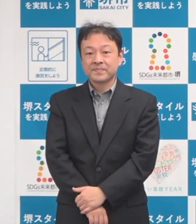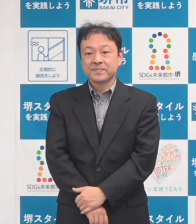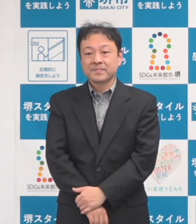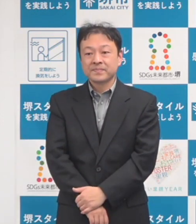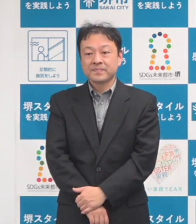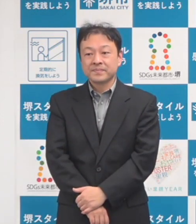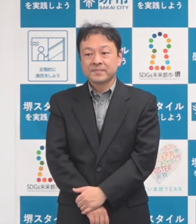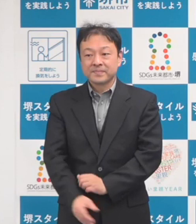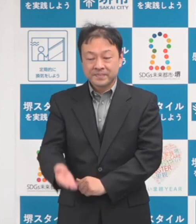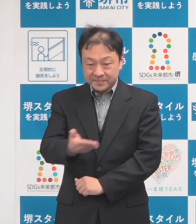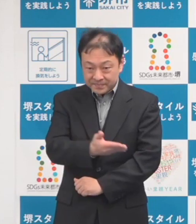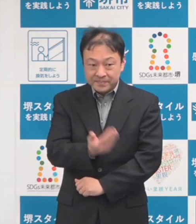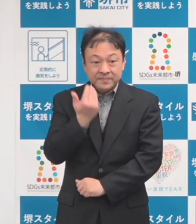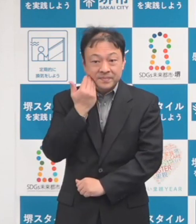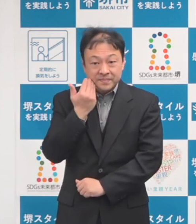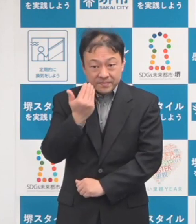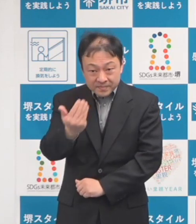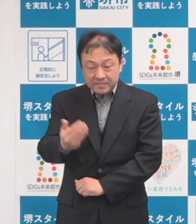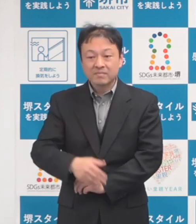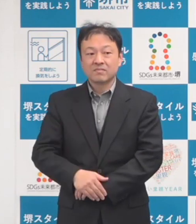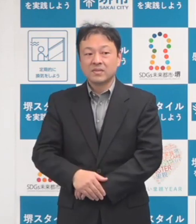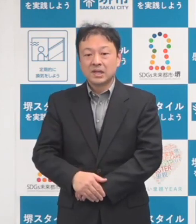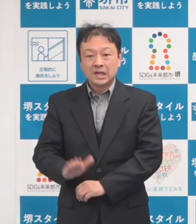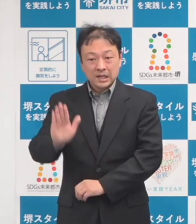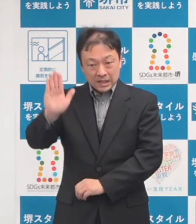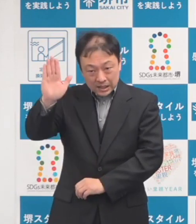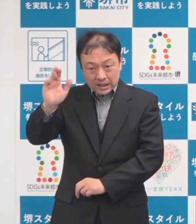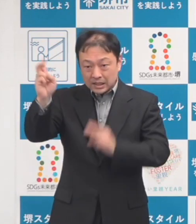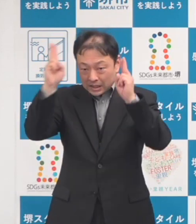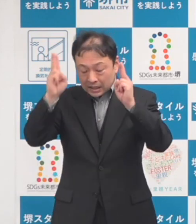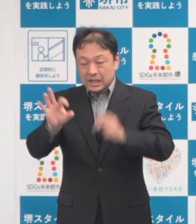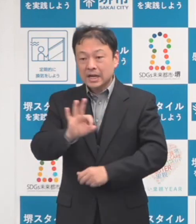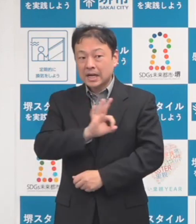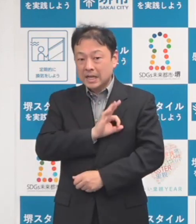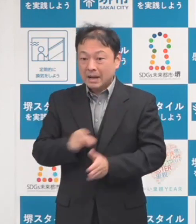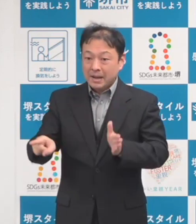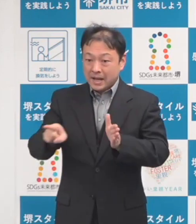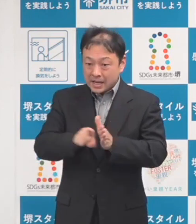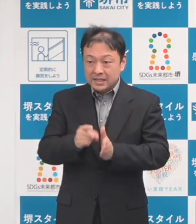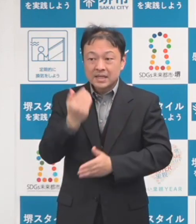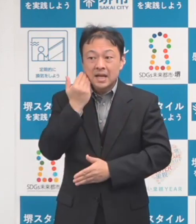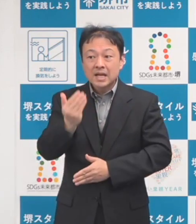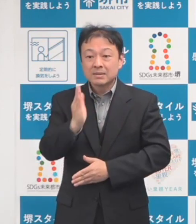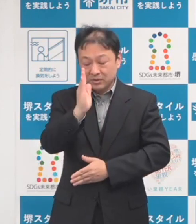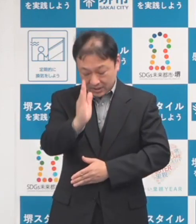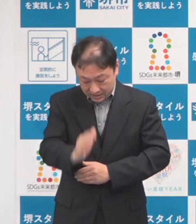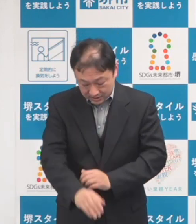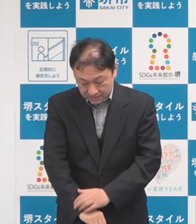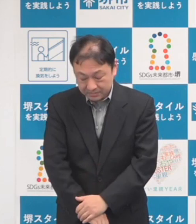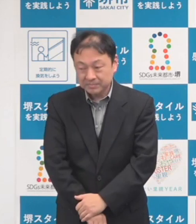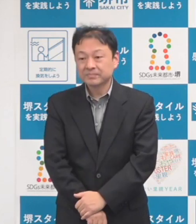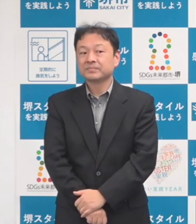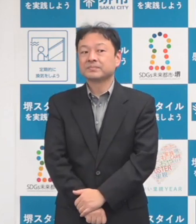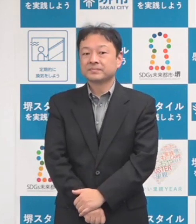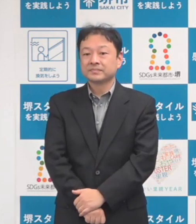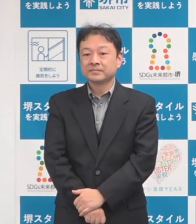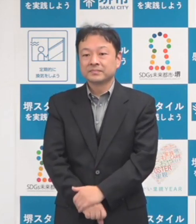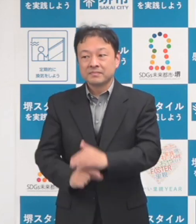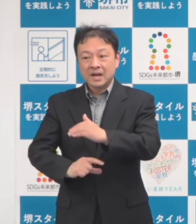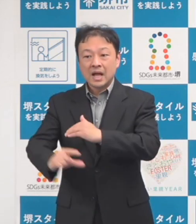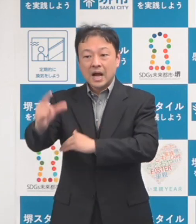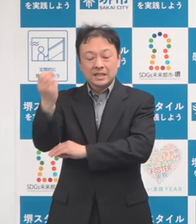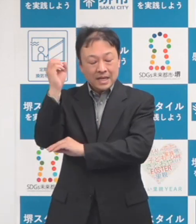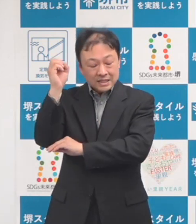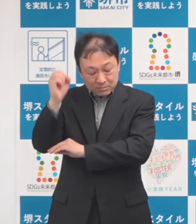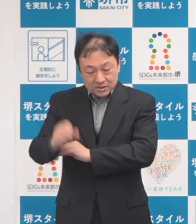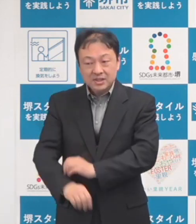それではただいまから質疑に移ります。挙手の上社名を告げていただきまして、ご質問の方をよろしくお願いいたします。朝日新聞さん。